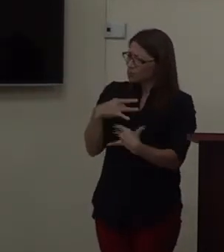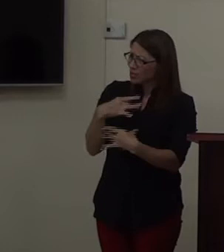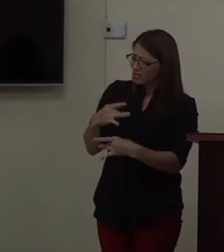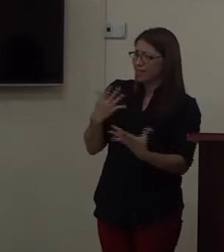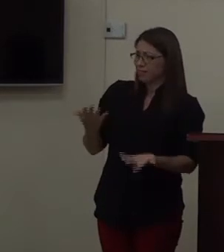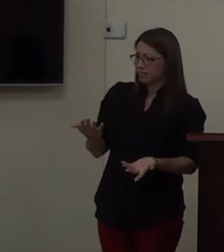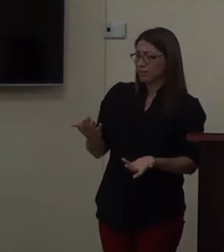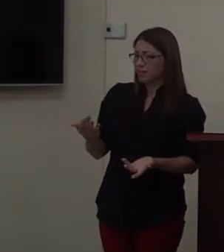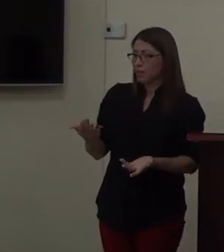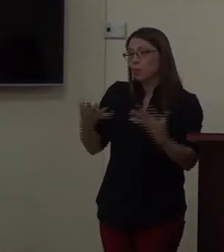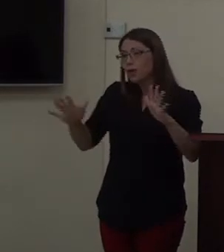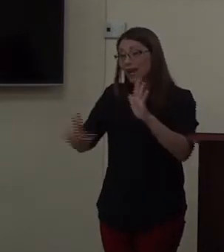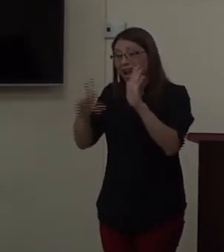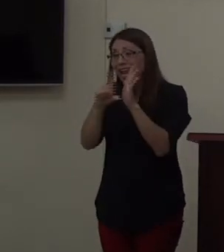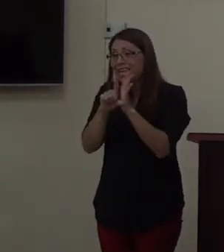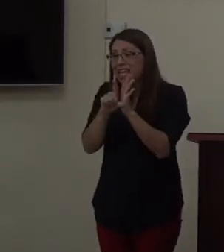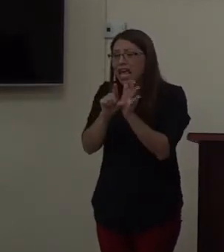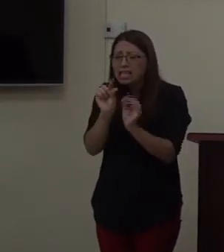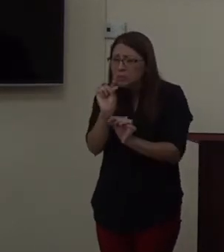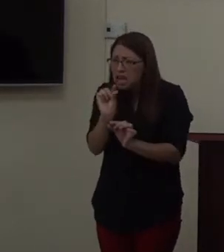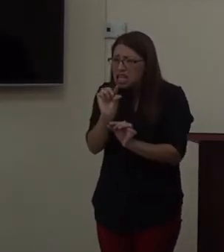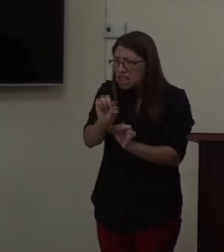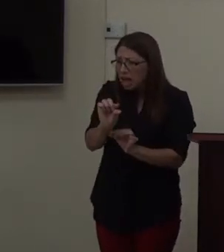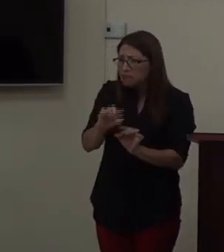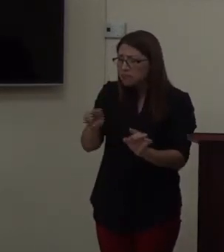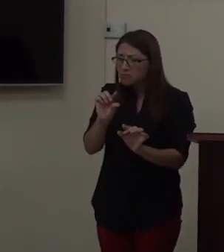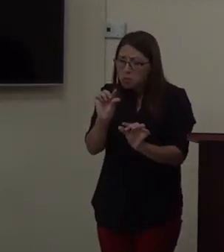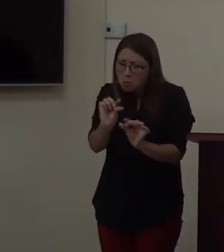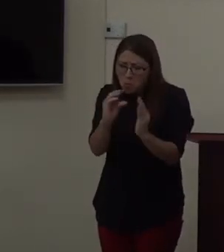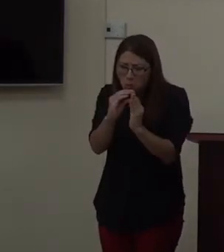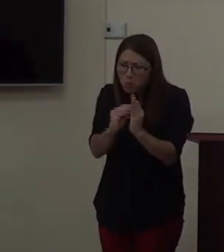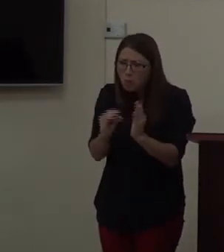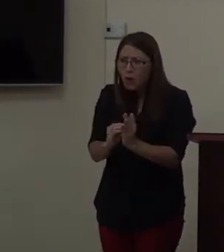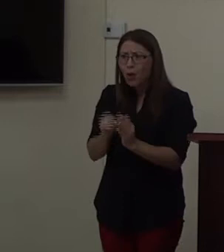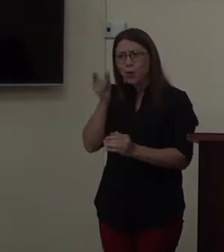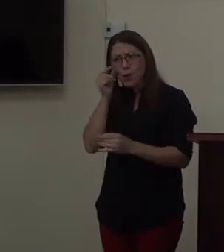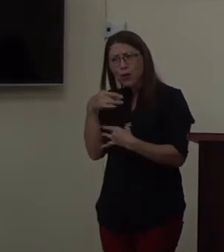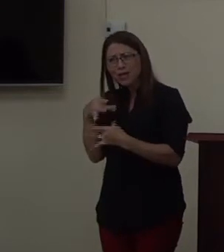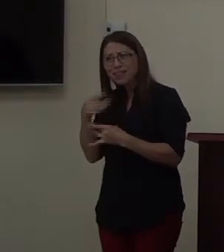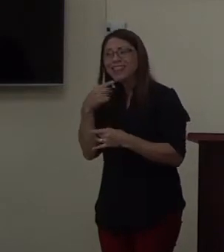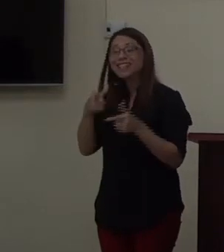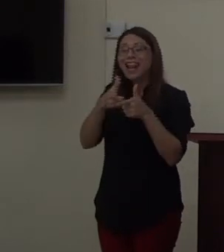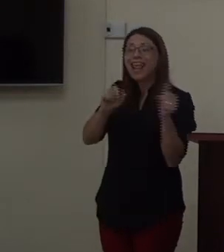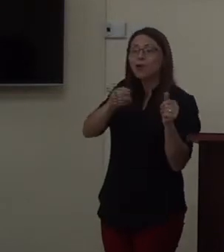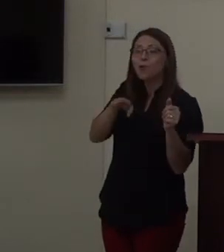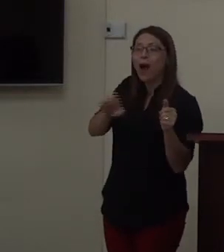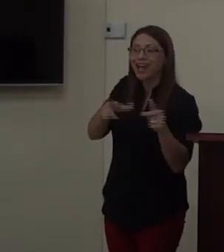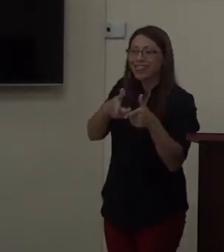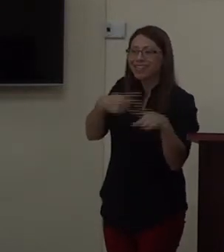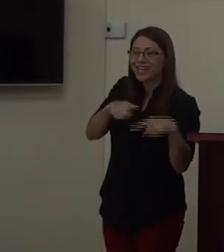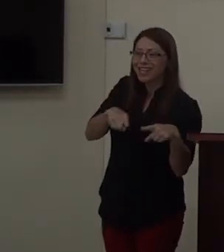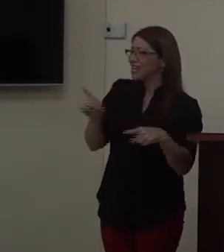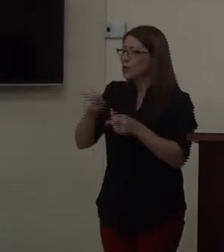interesante. Bueno, la ley pequeñita, curiosamente, dice lenguaje de señas y no lengua de señas,